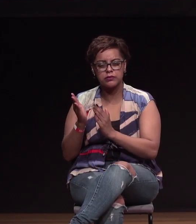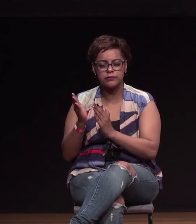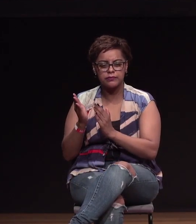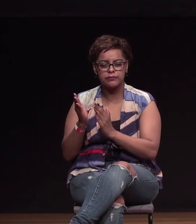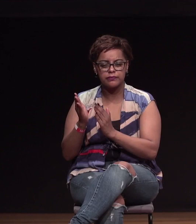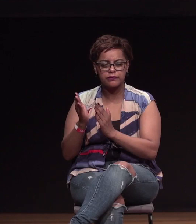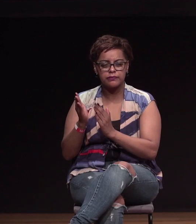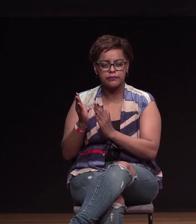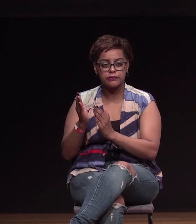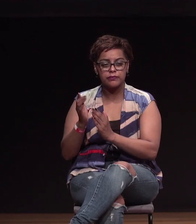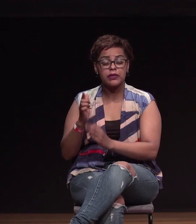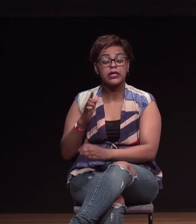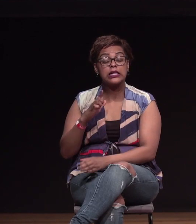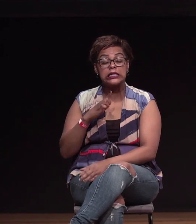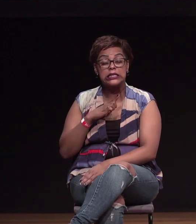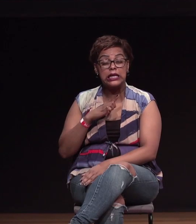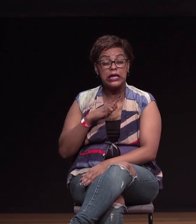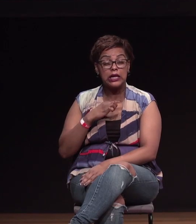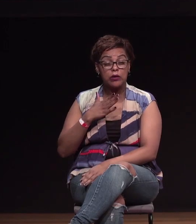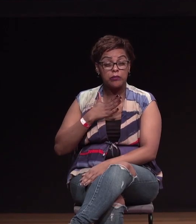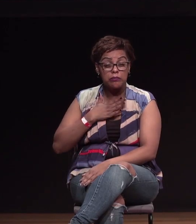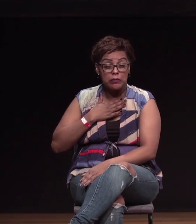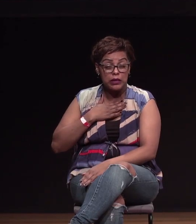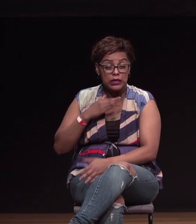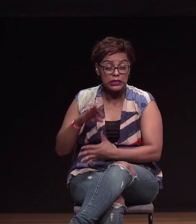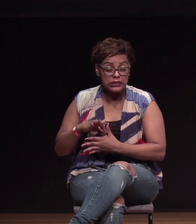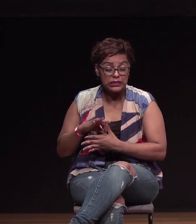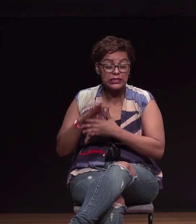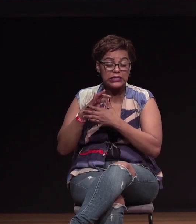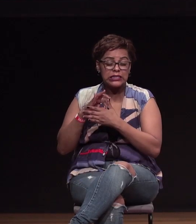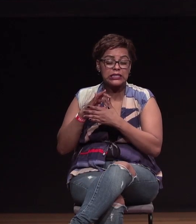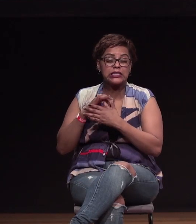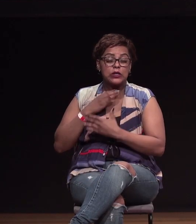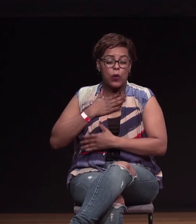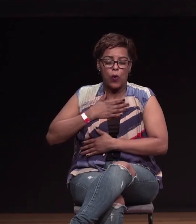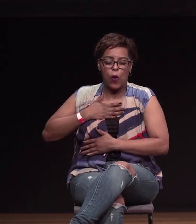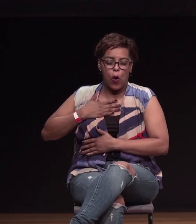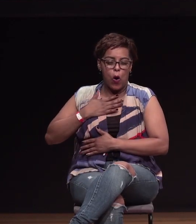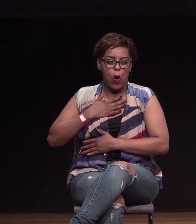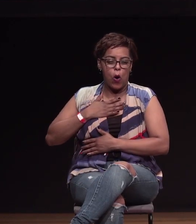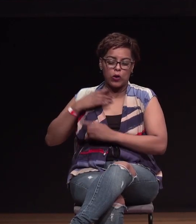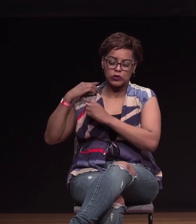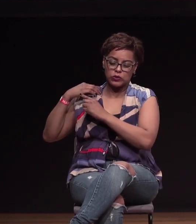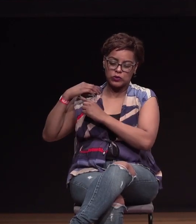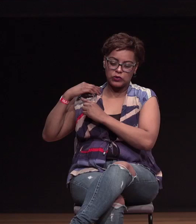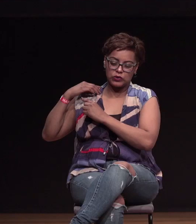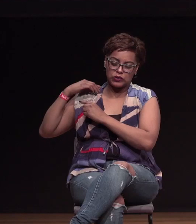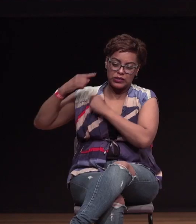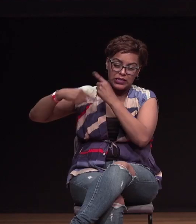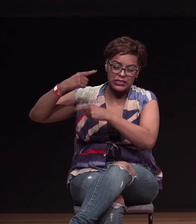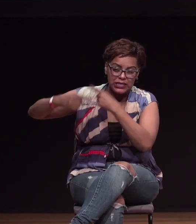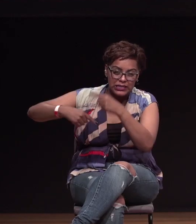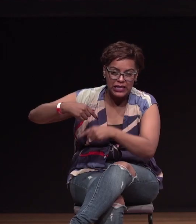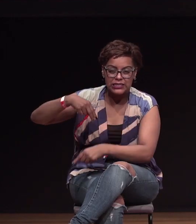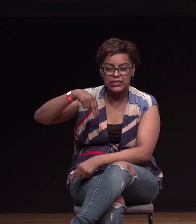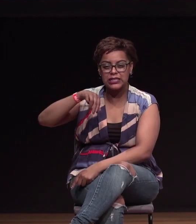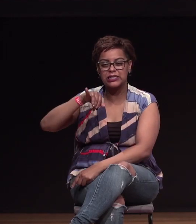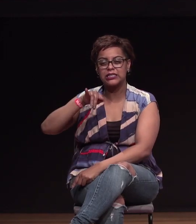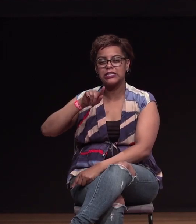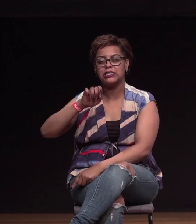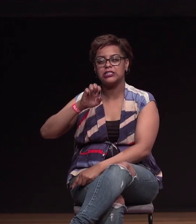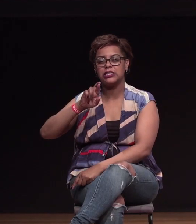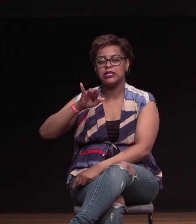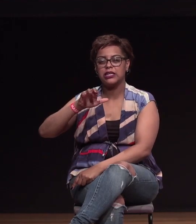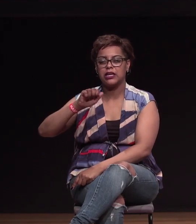autora que eu gosto especialmente, que é uma autora de descendência nigeriana, que é a Leslie